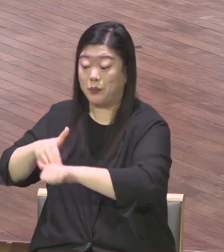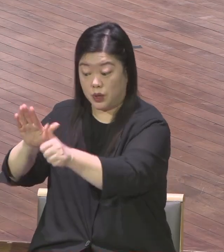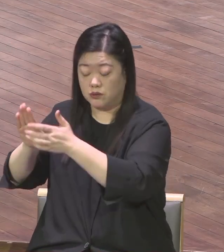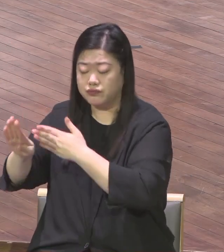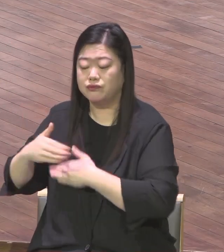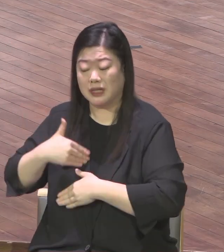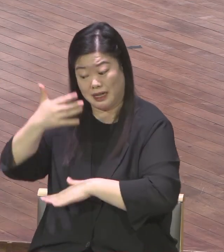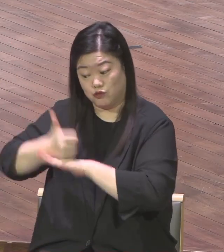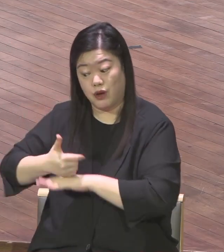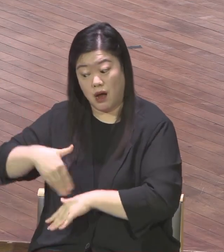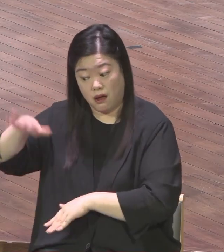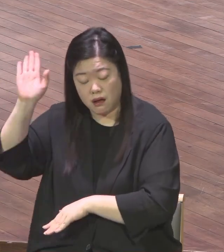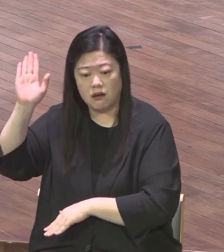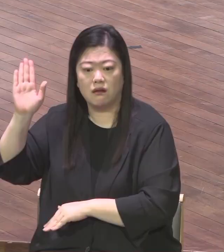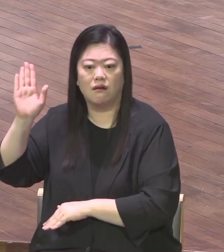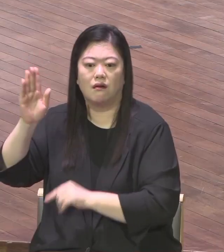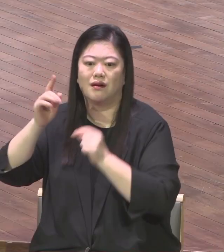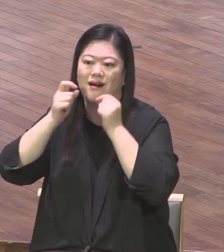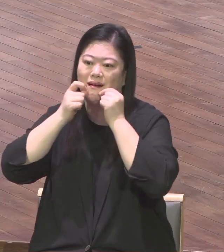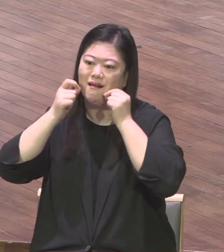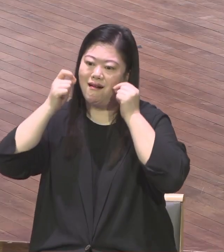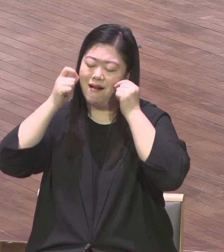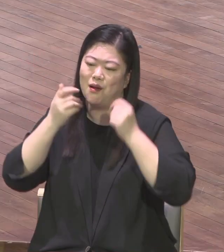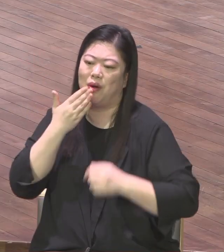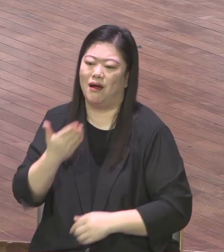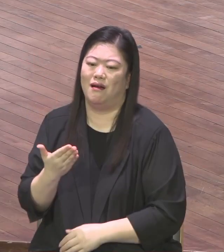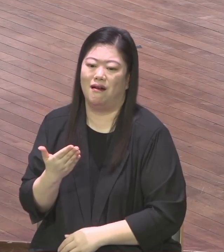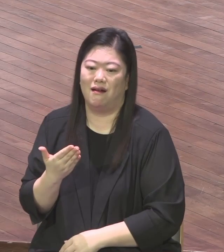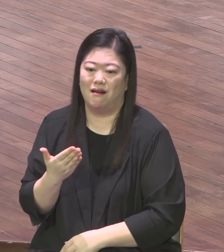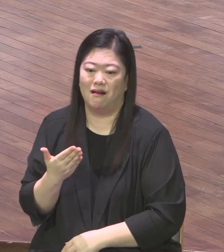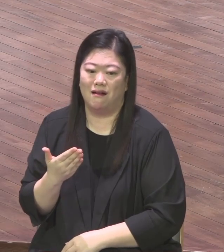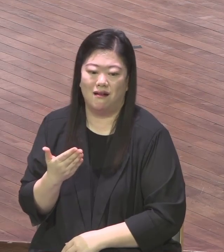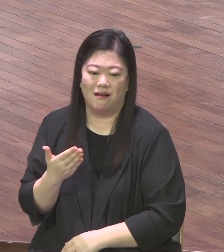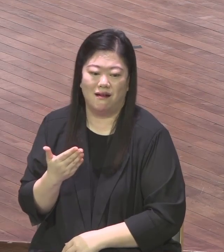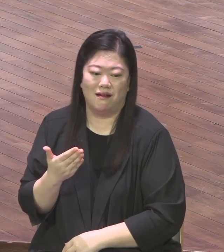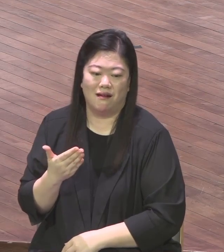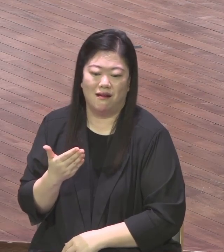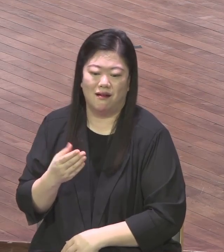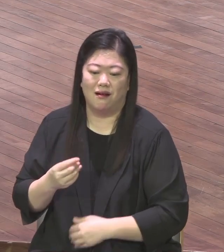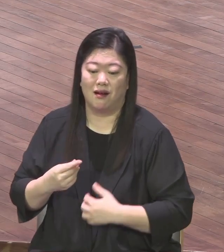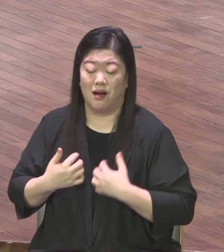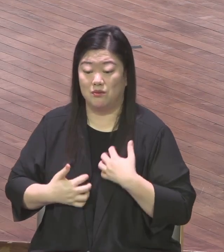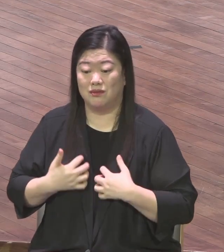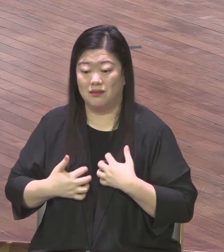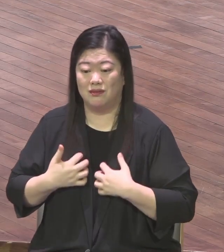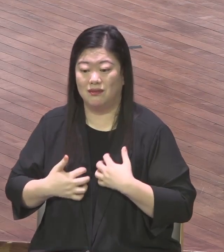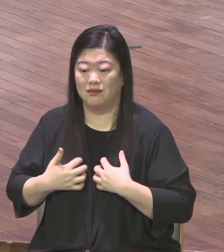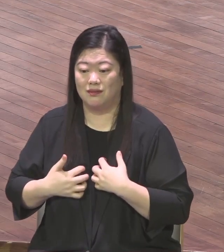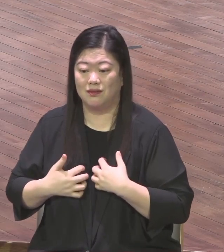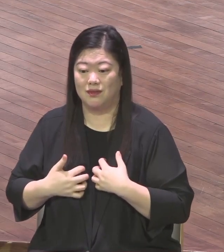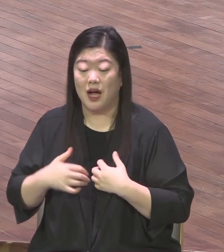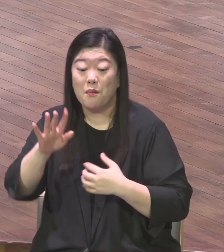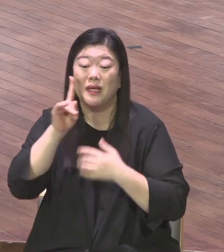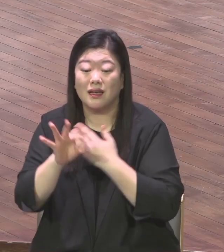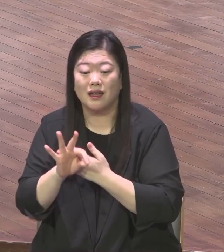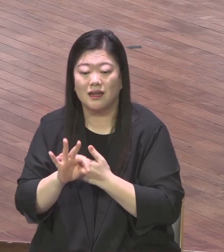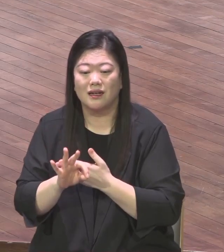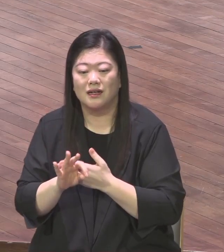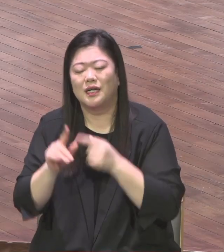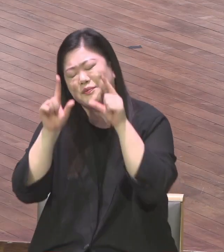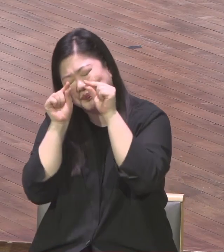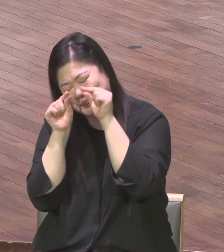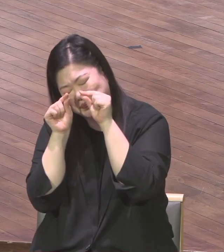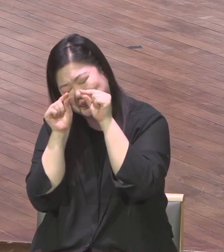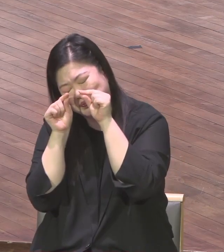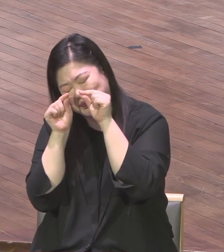얼마나 실감합니까? 얼마나 영광입니까? 눈 떴을 때 천국이